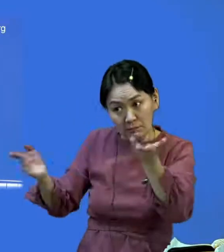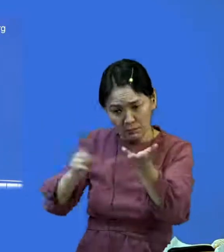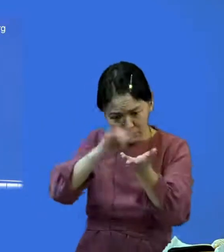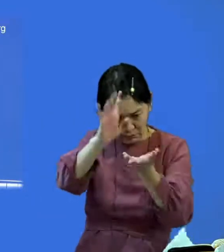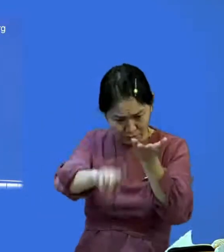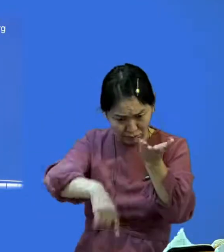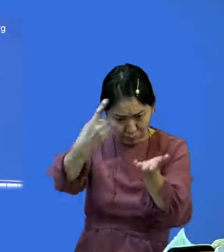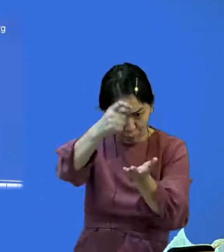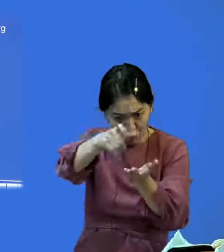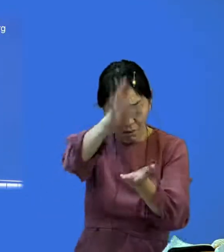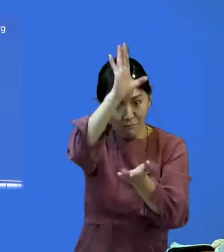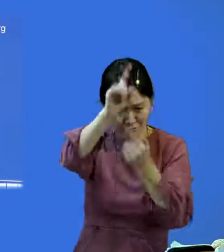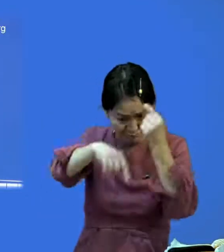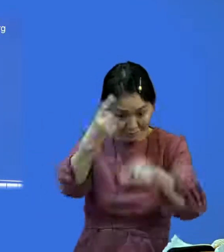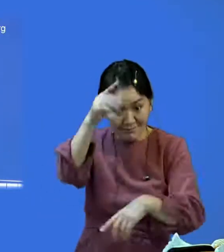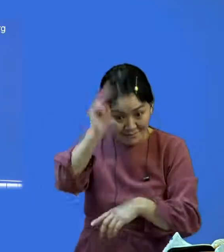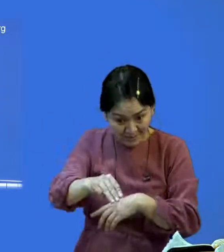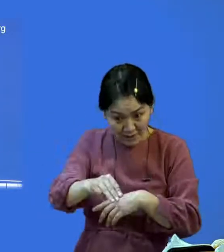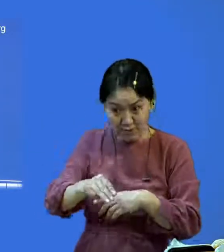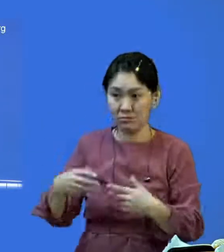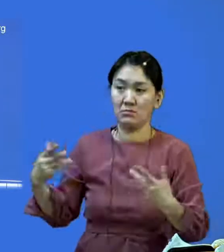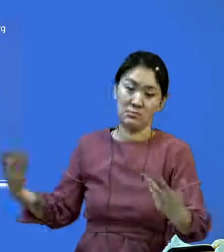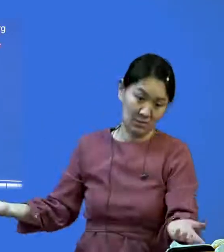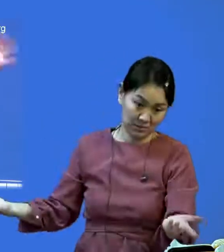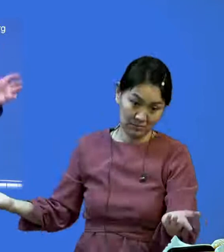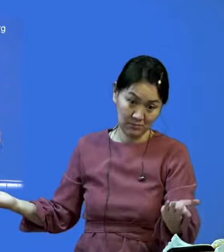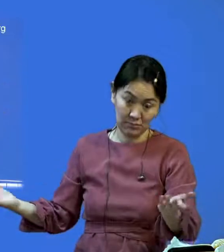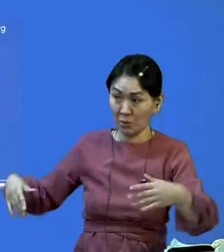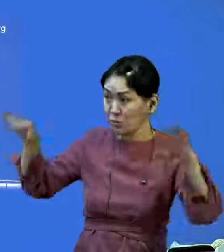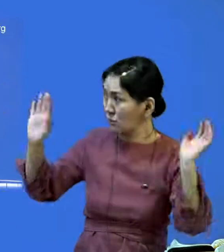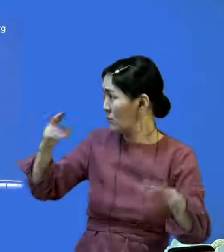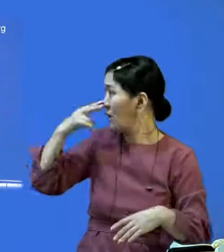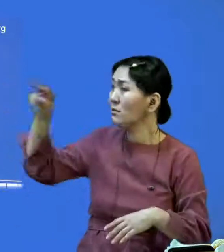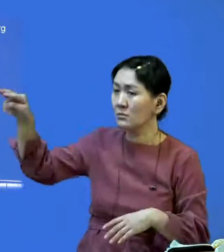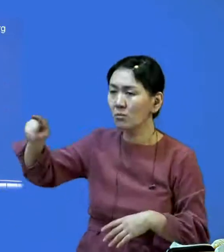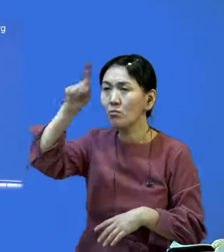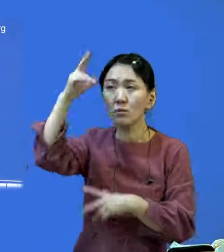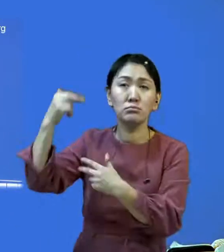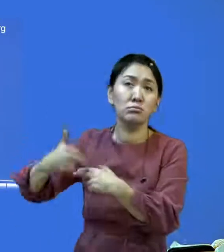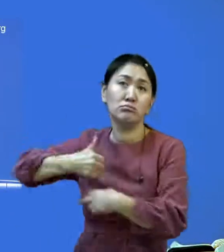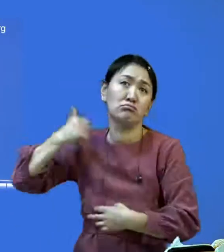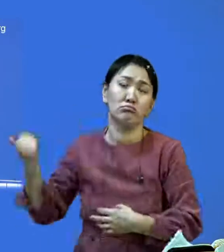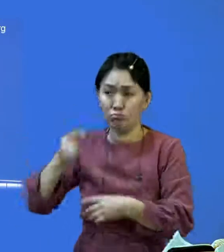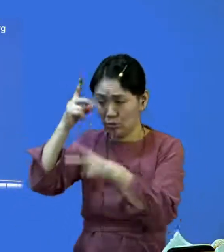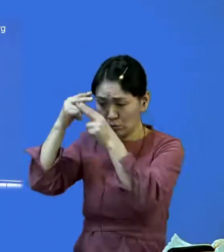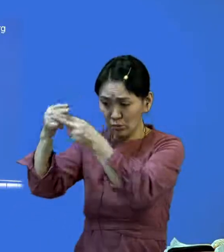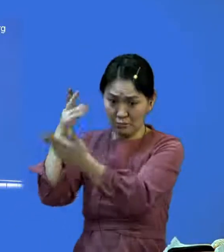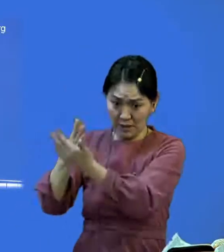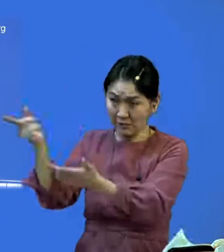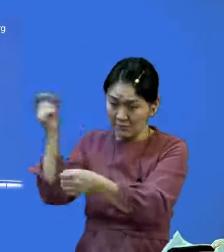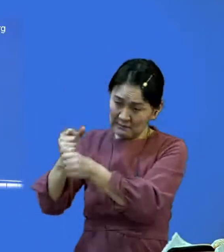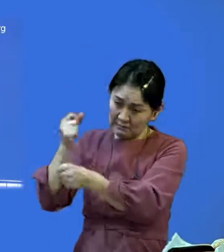Тэгэхээр Есүс Иесний үг байна. Гэхдээ шуу гүртэл бурхан тижээдэг гэдээ байна.